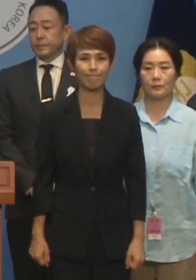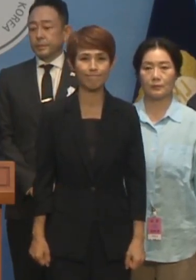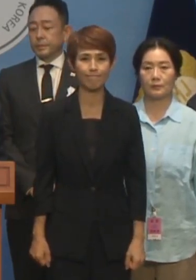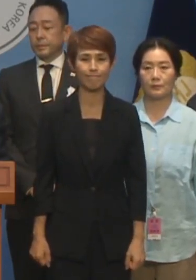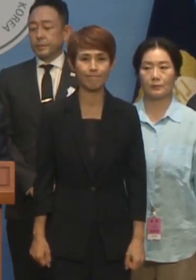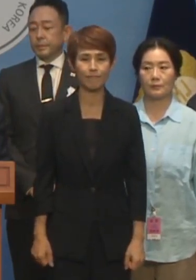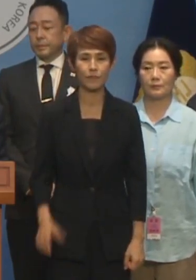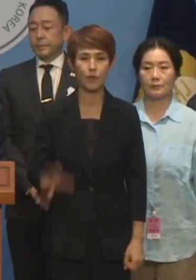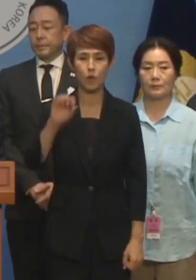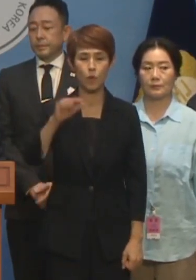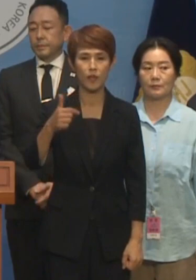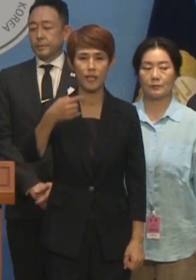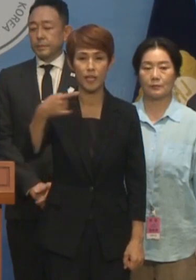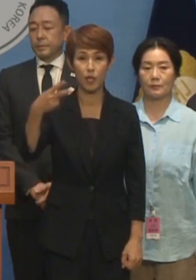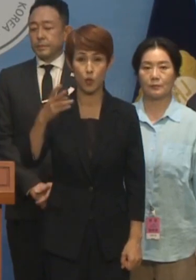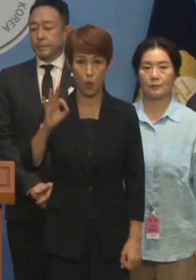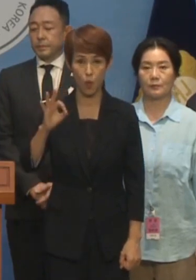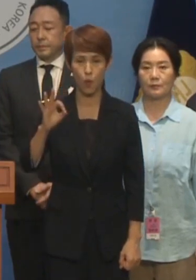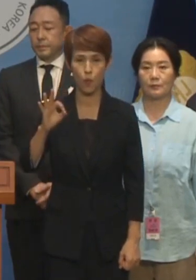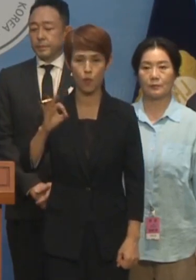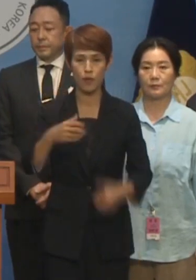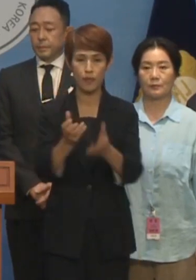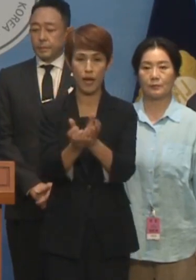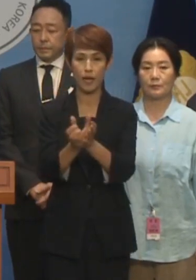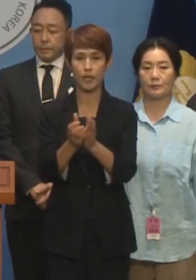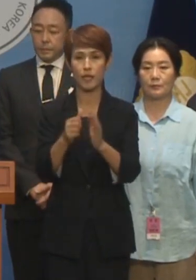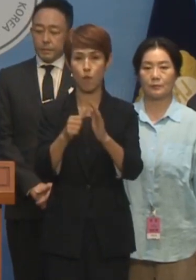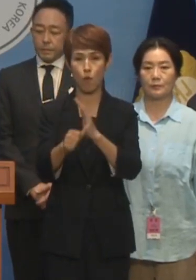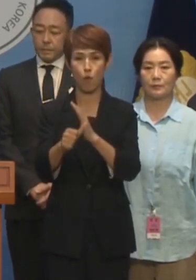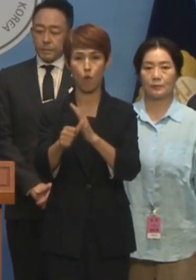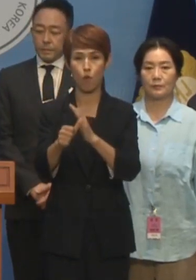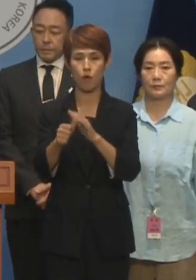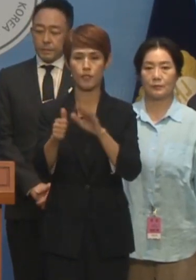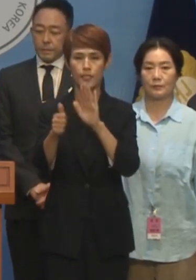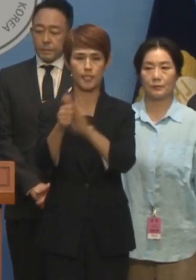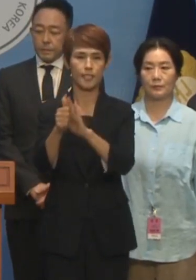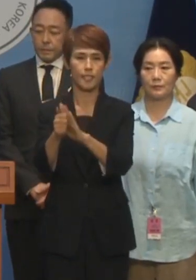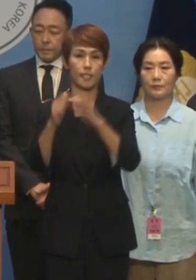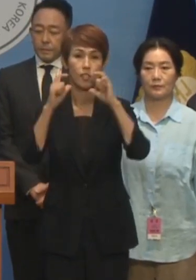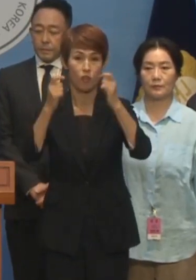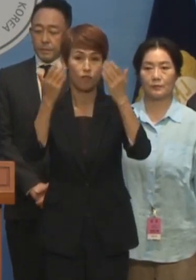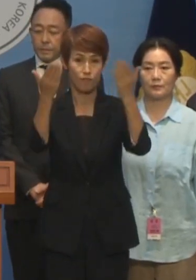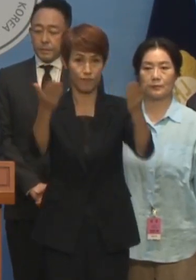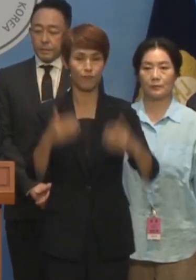지금부터 원희룡 당대표 후보 지지선언문을 낭독하도록 하겠습니다.